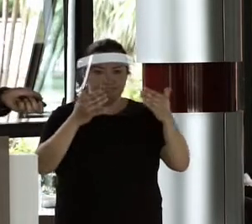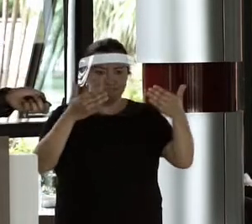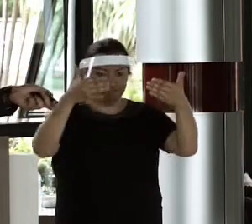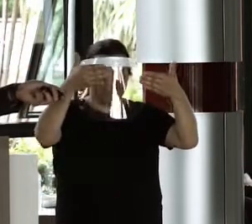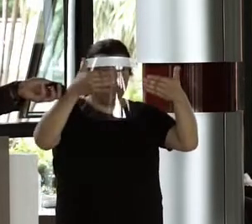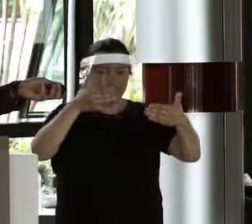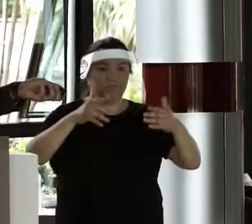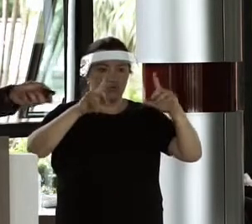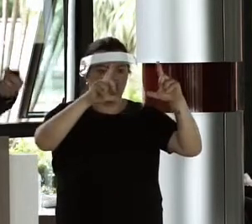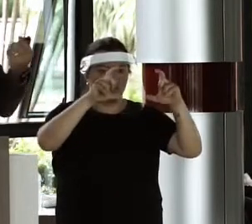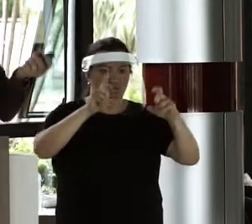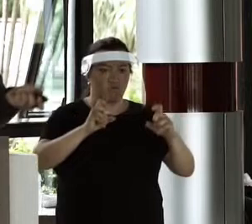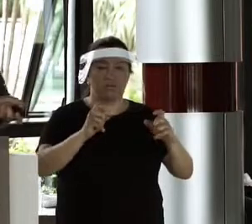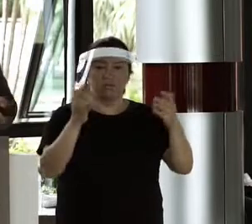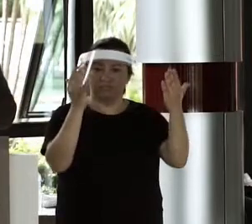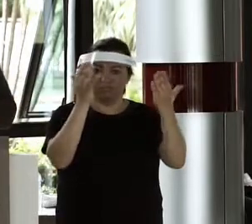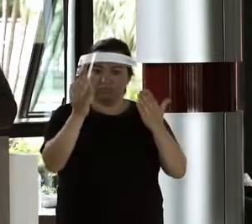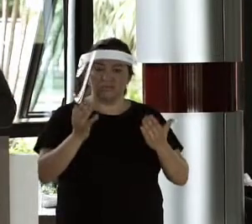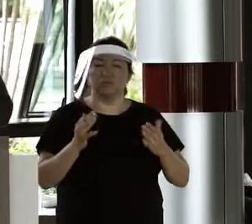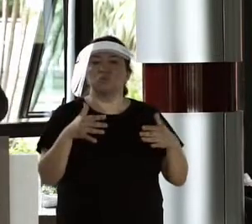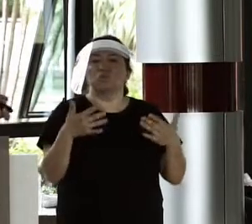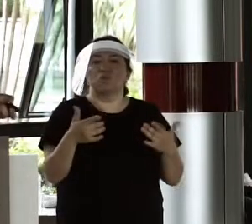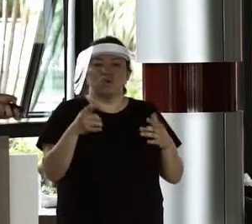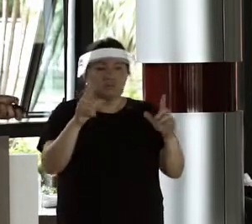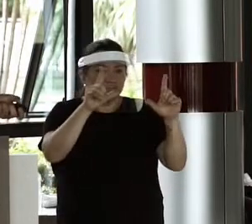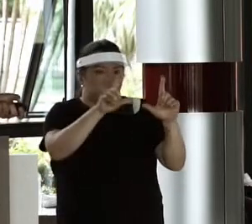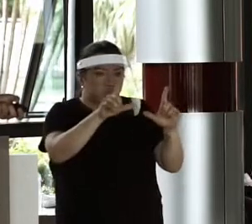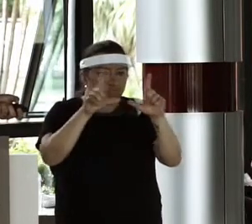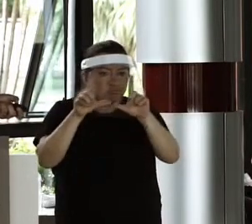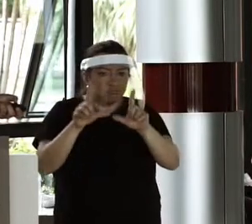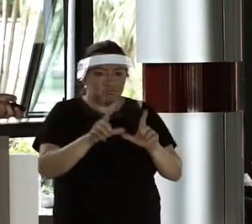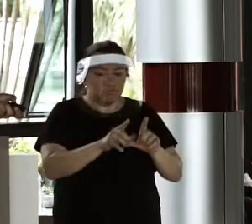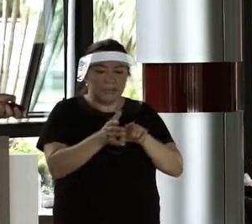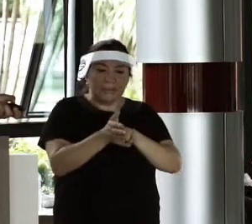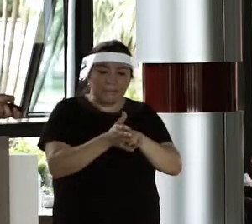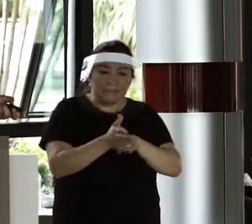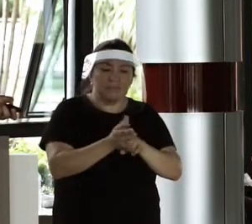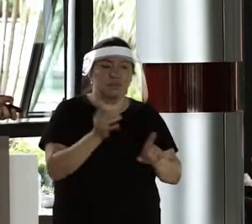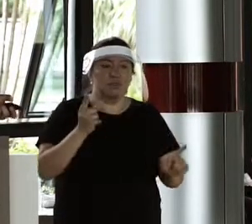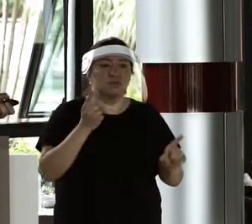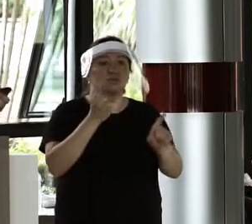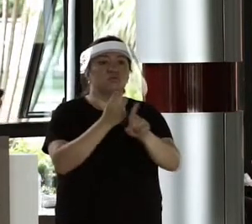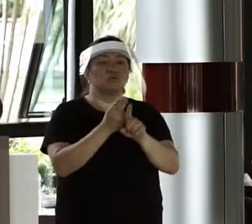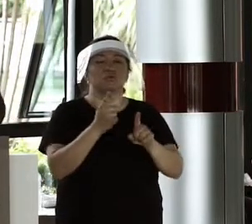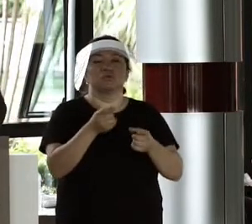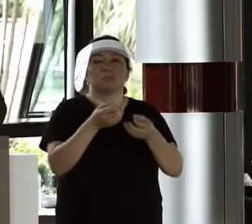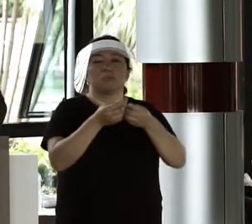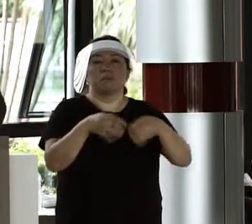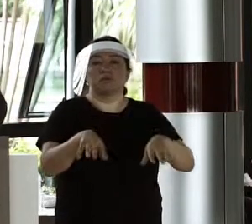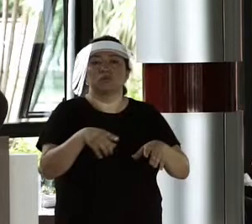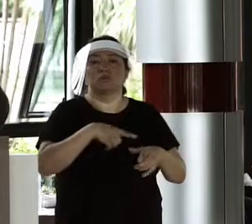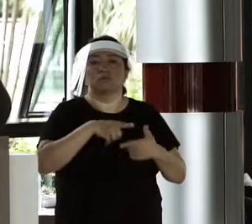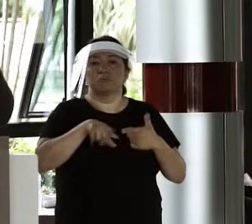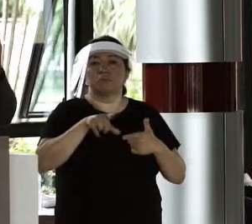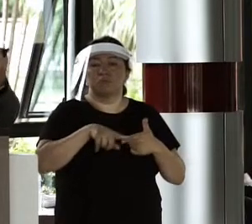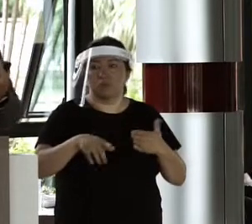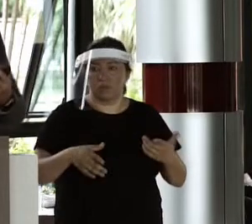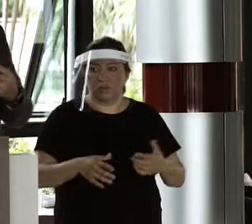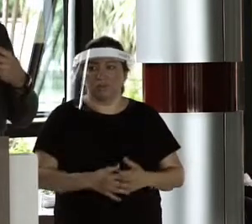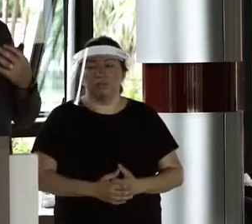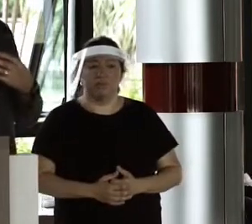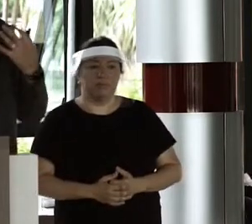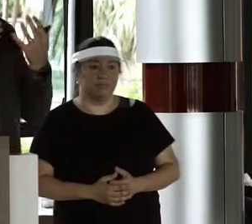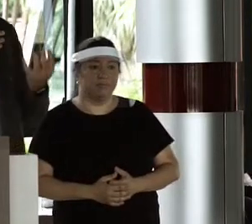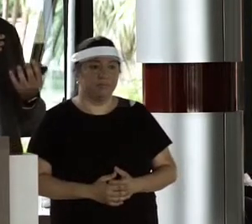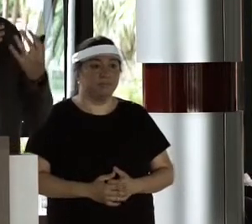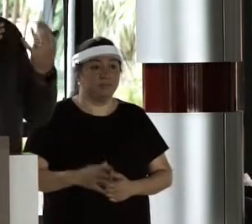alguma anomalia, certo? E onde ela está localizada. Quando a gente fala da termografia quantitativa, eu estou falando já